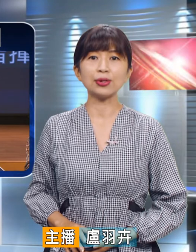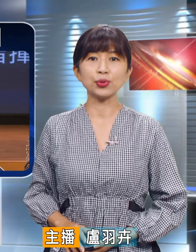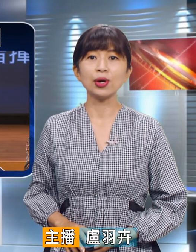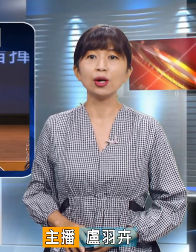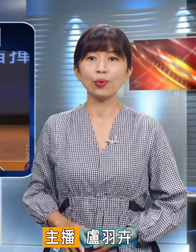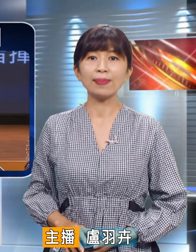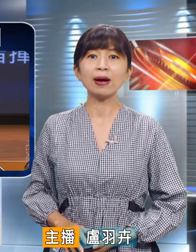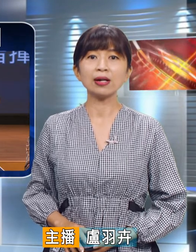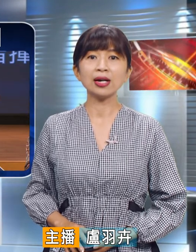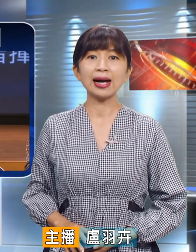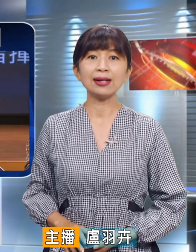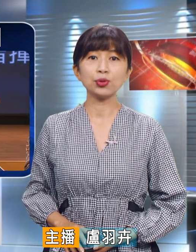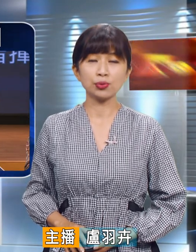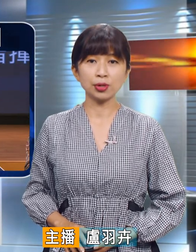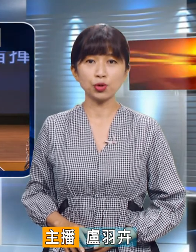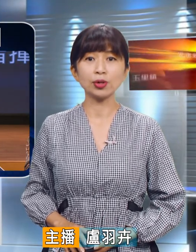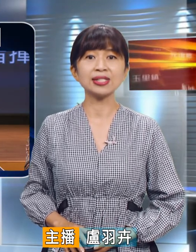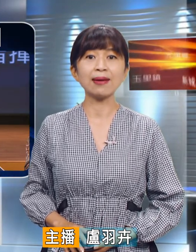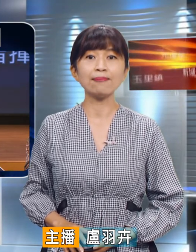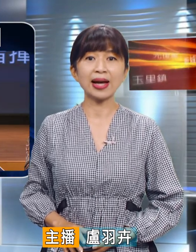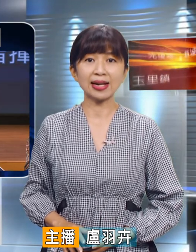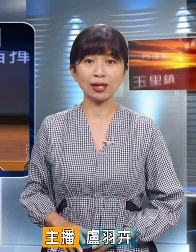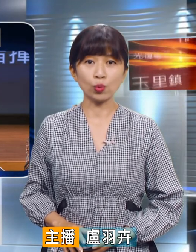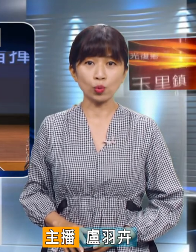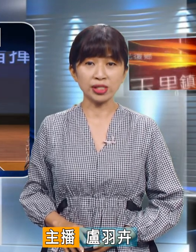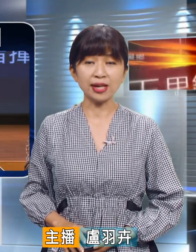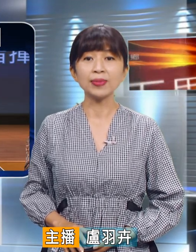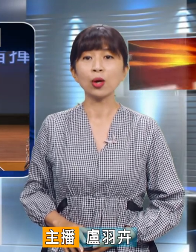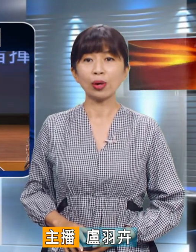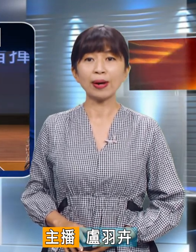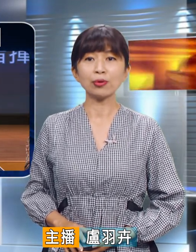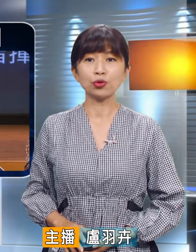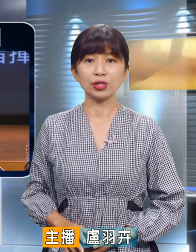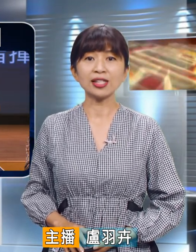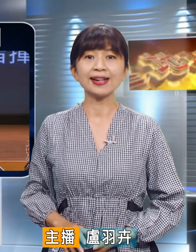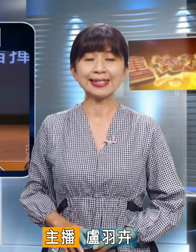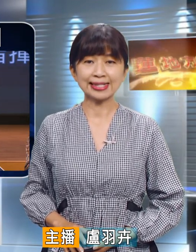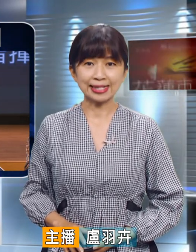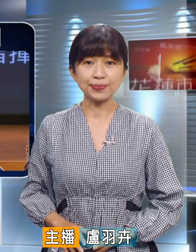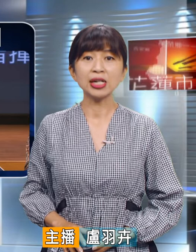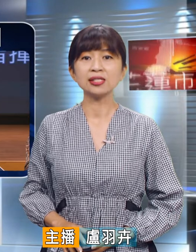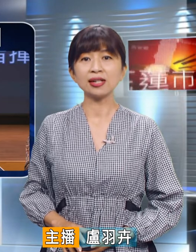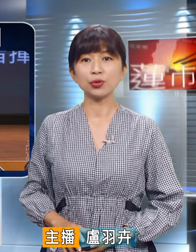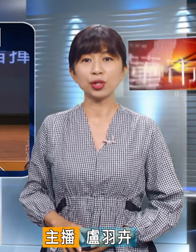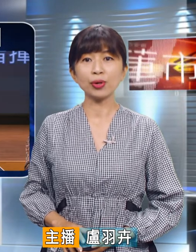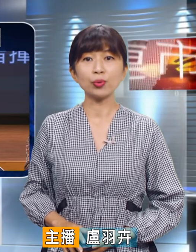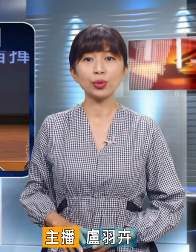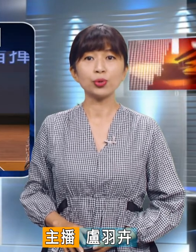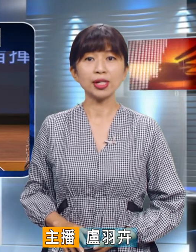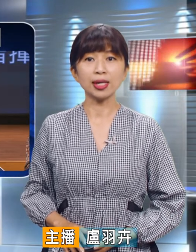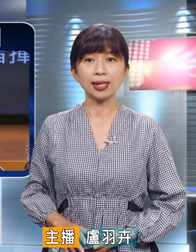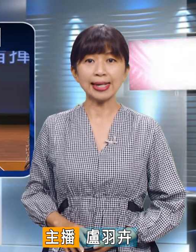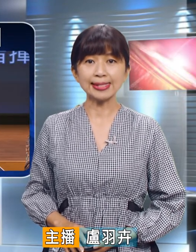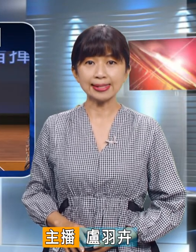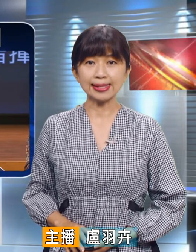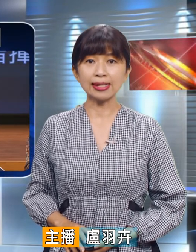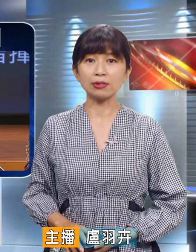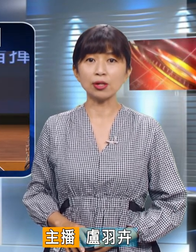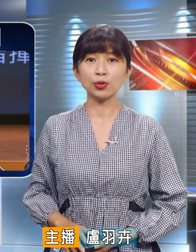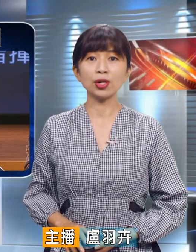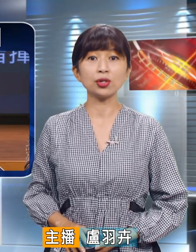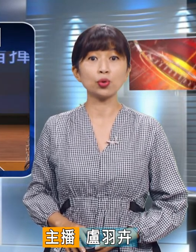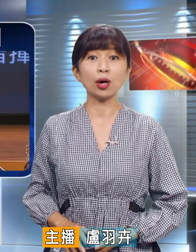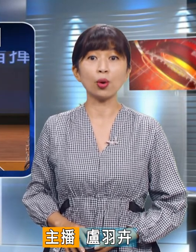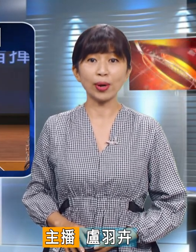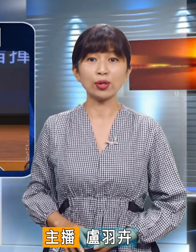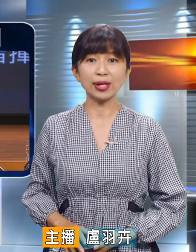个案数，回报个案数呢只有305件，回报率只达到10%。县长徐正惠呼吁确诊个案乡亲要能够